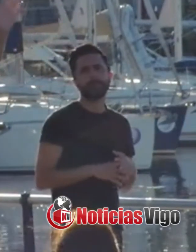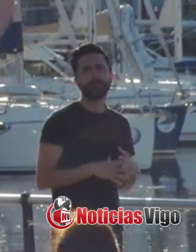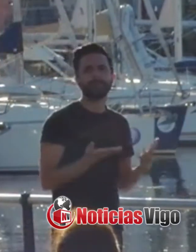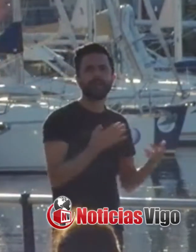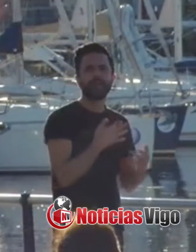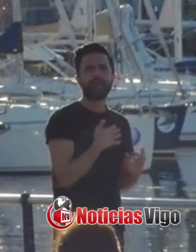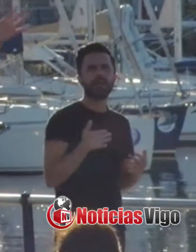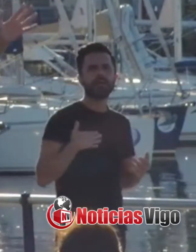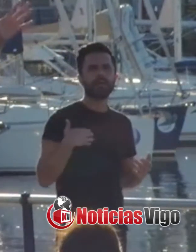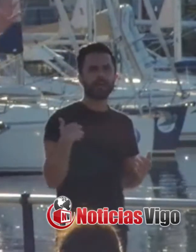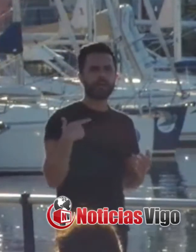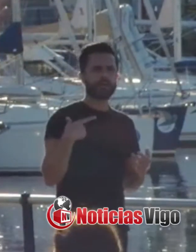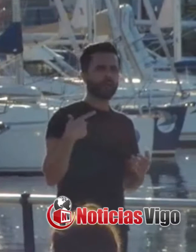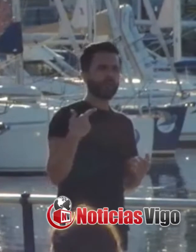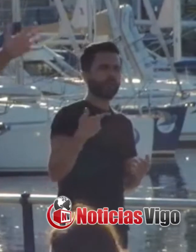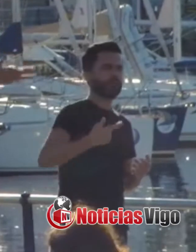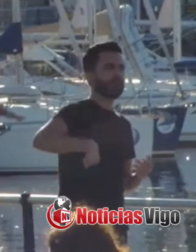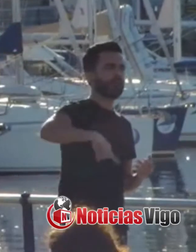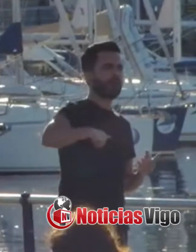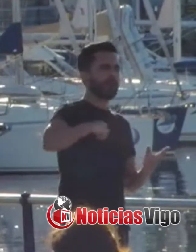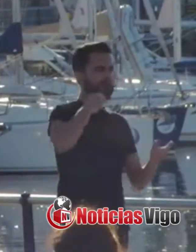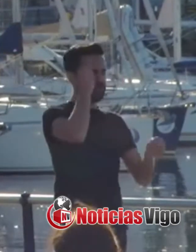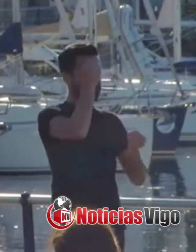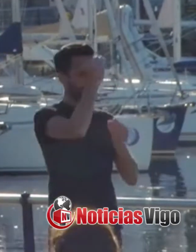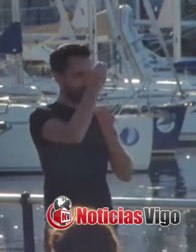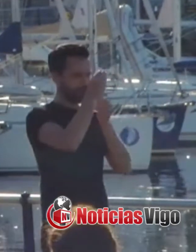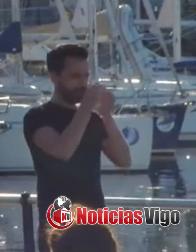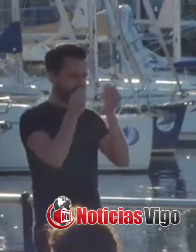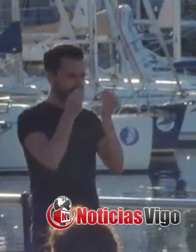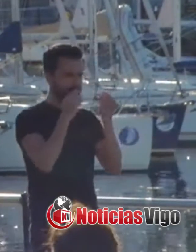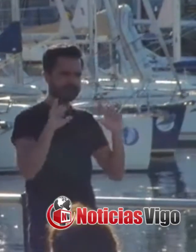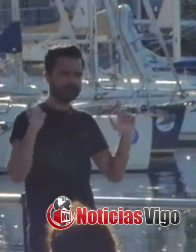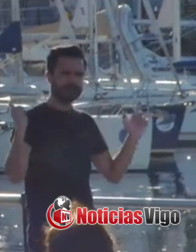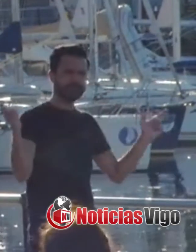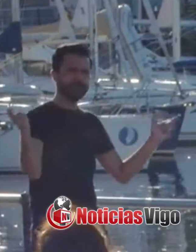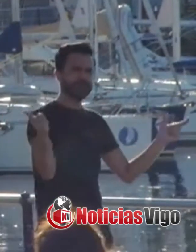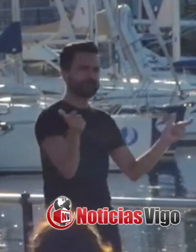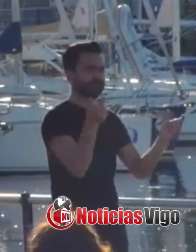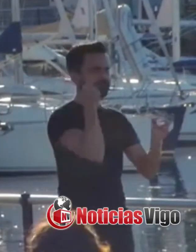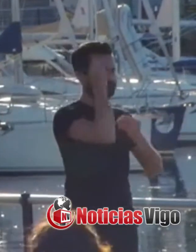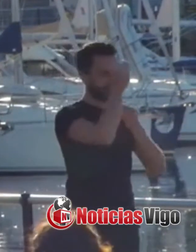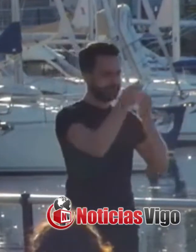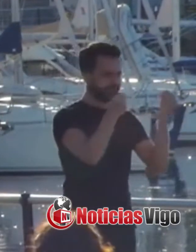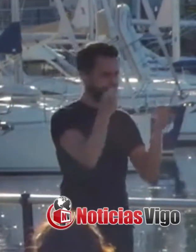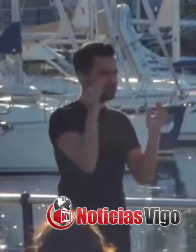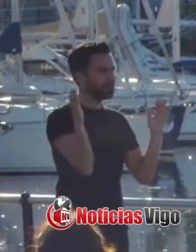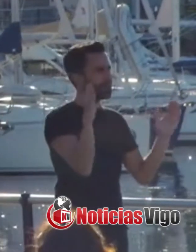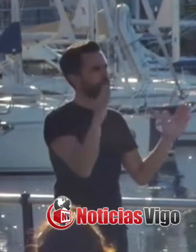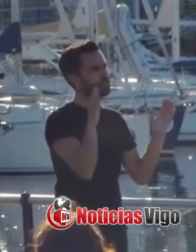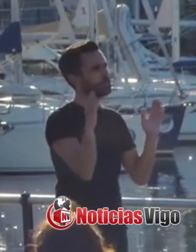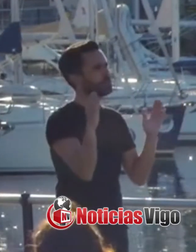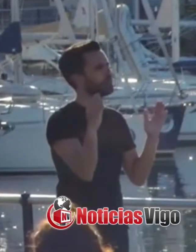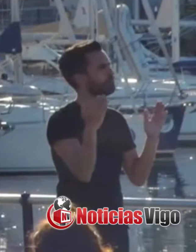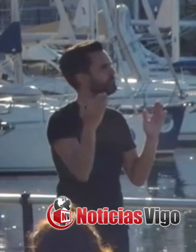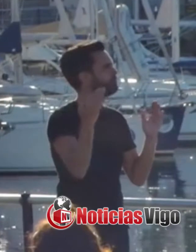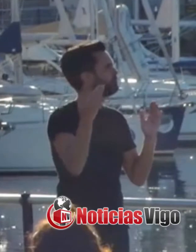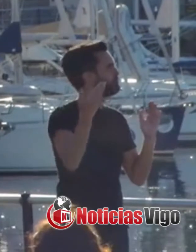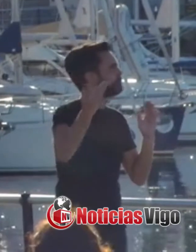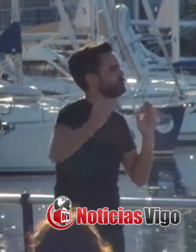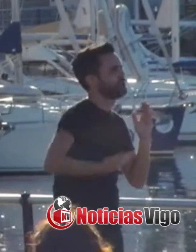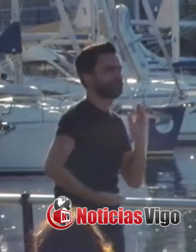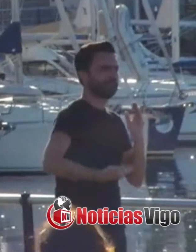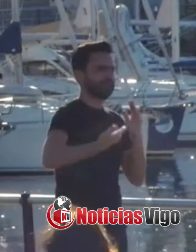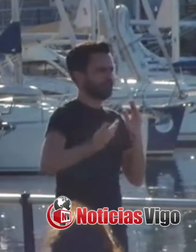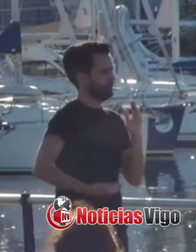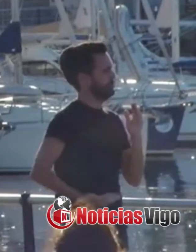E quero que reflexionemos conxuntamente que estamos nun momento decisivo, nun